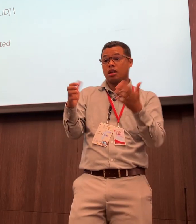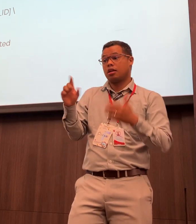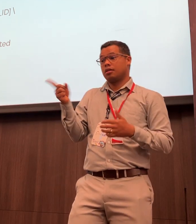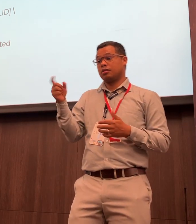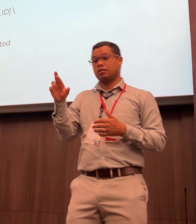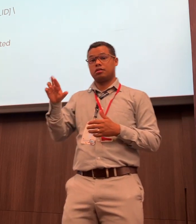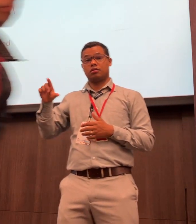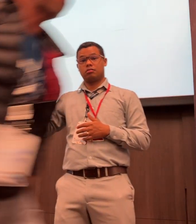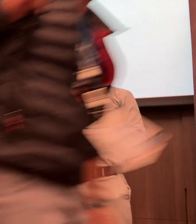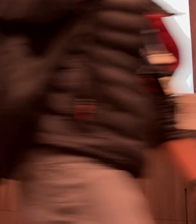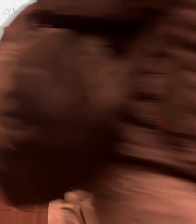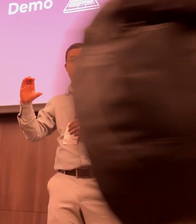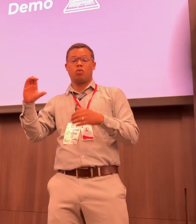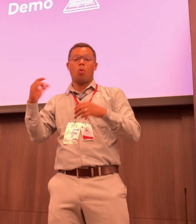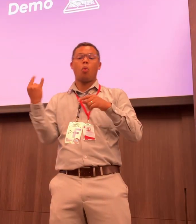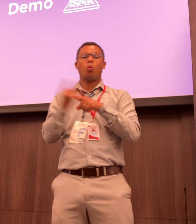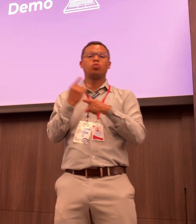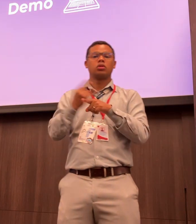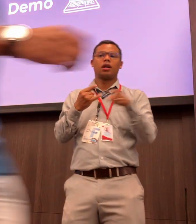utilizando Docker.